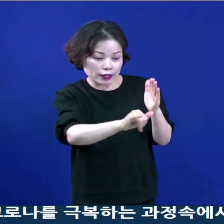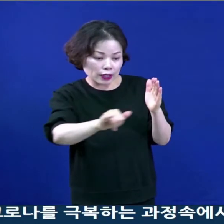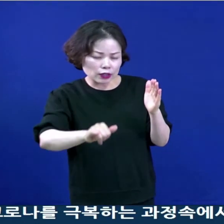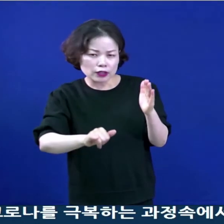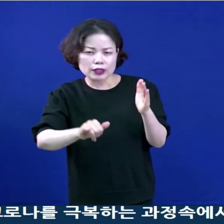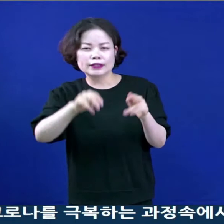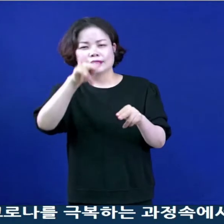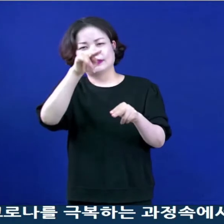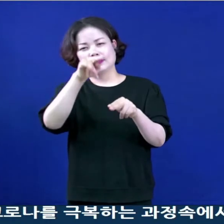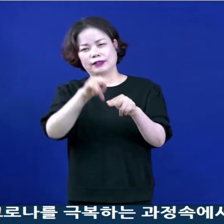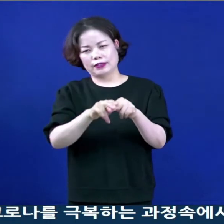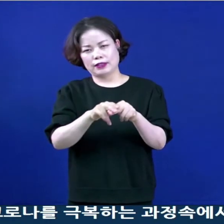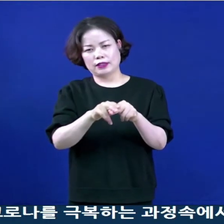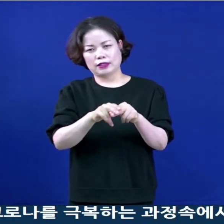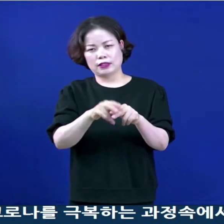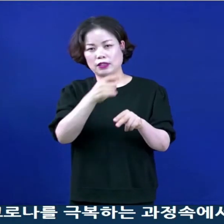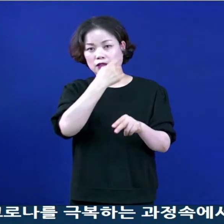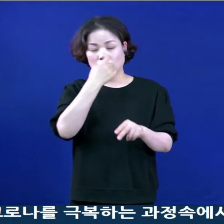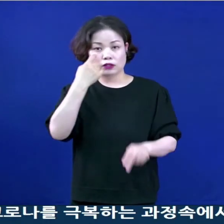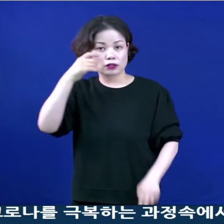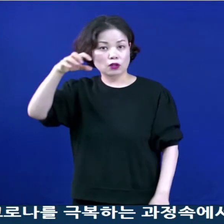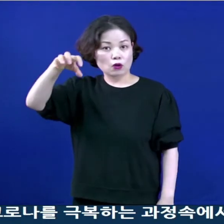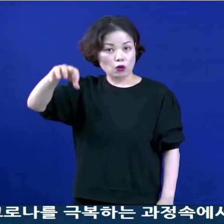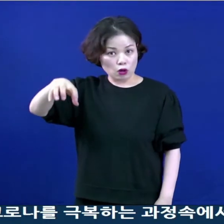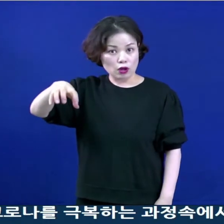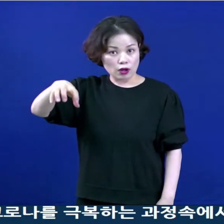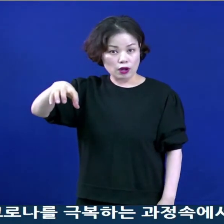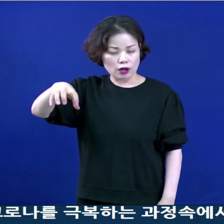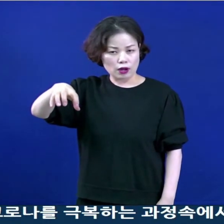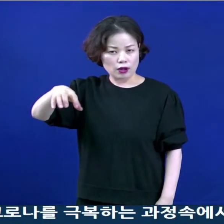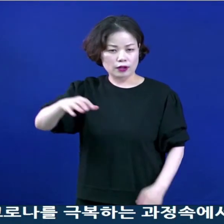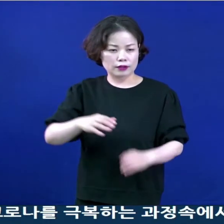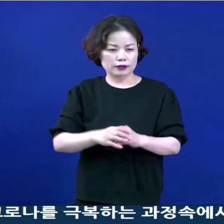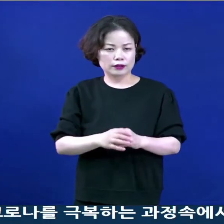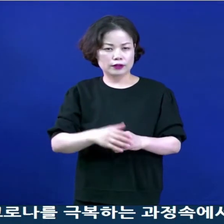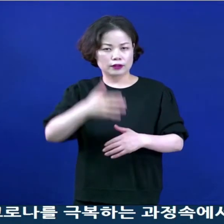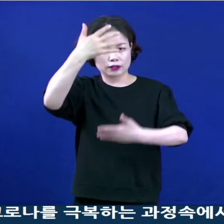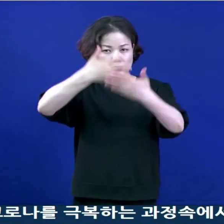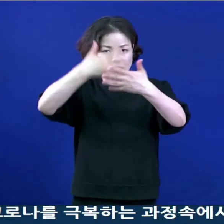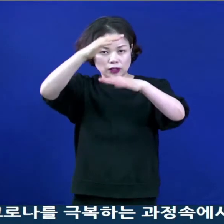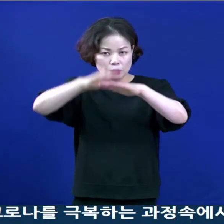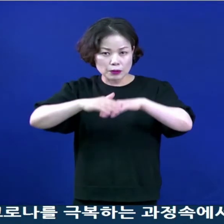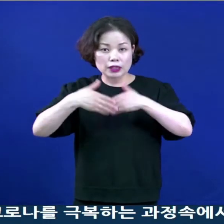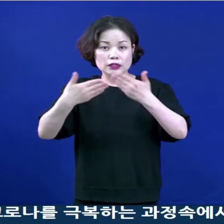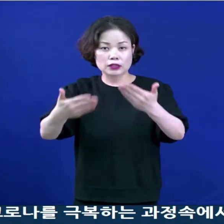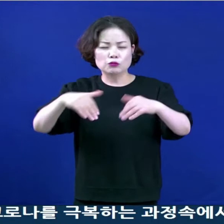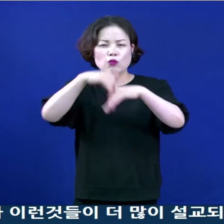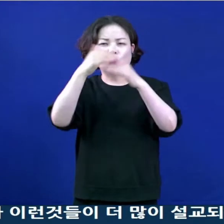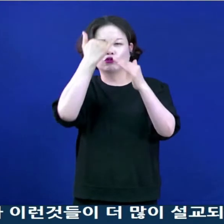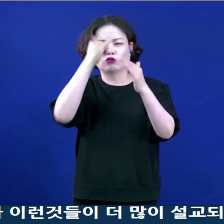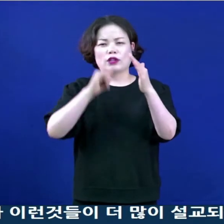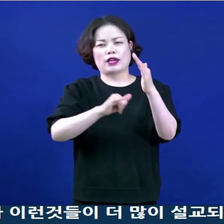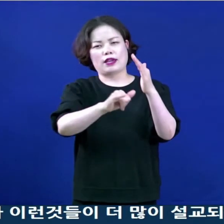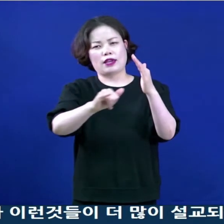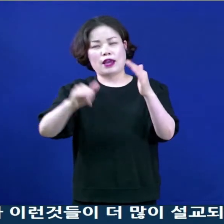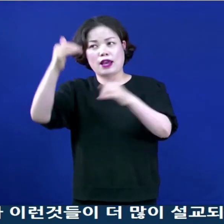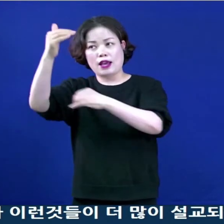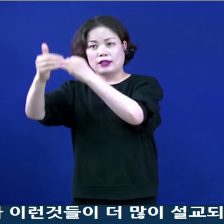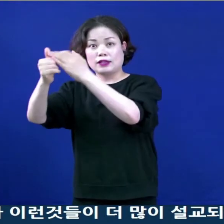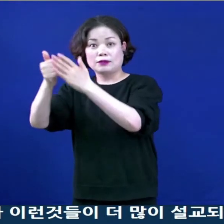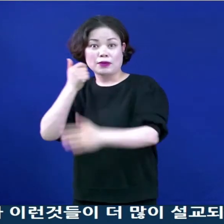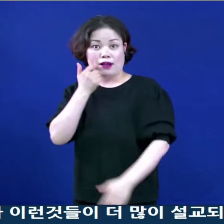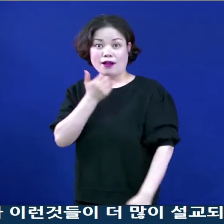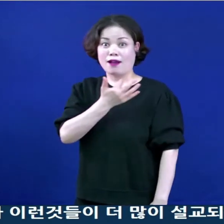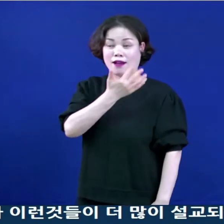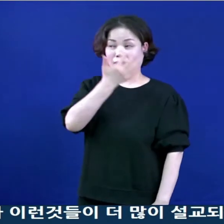특별히 이 자리에 현장에서 또 비대면으로 함께하고 있는 모든 충현의 가족들에게 하나님의